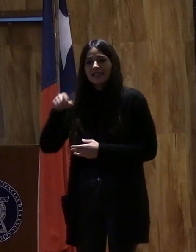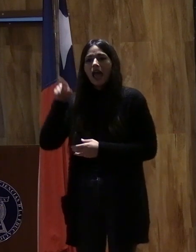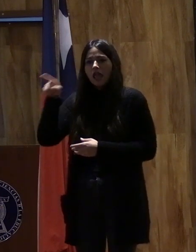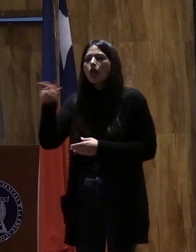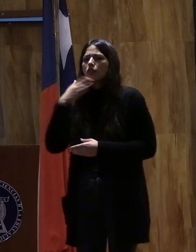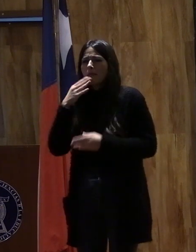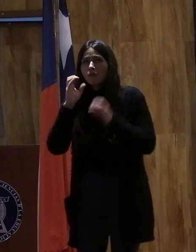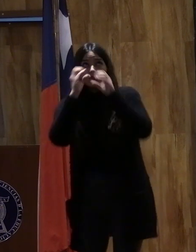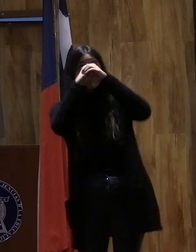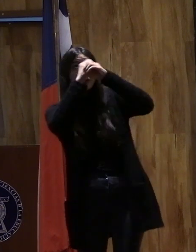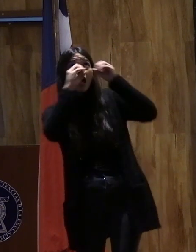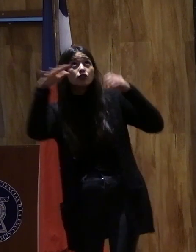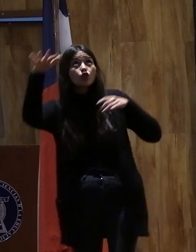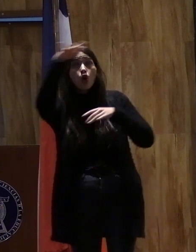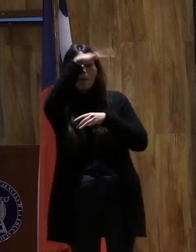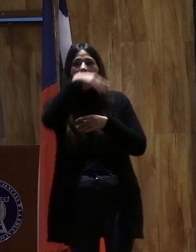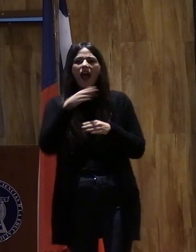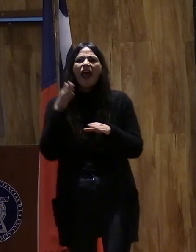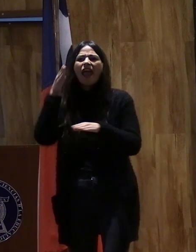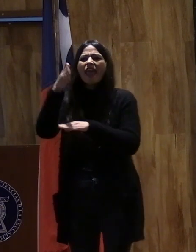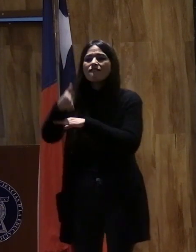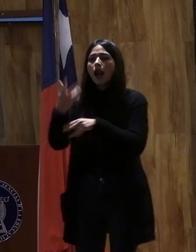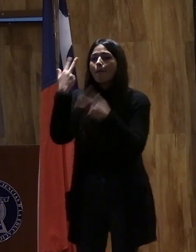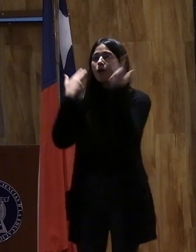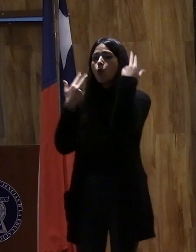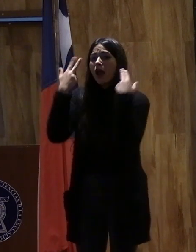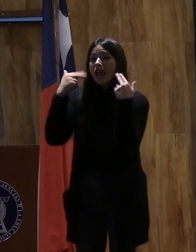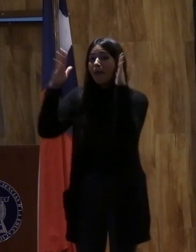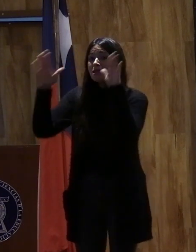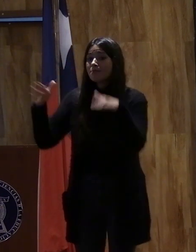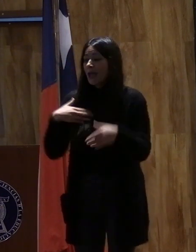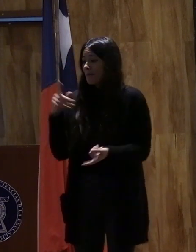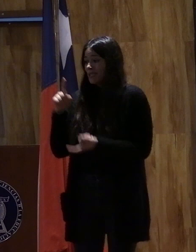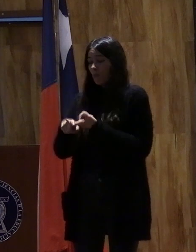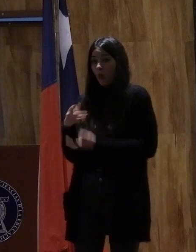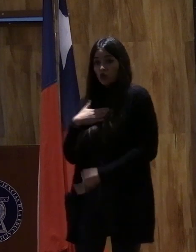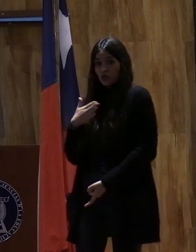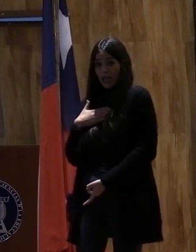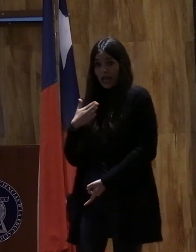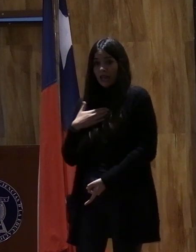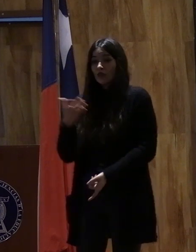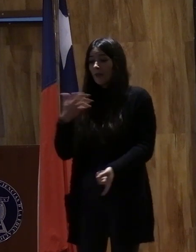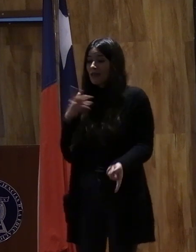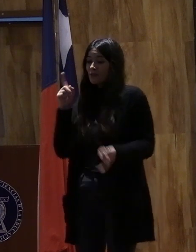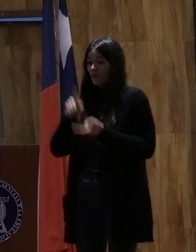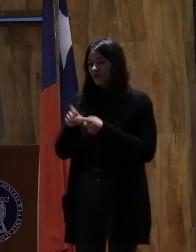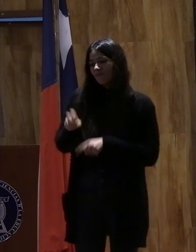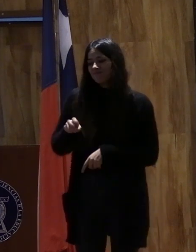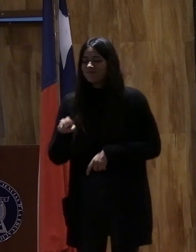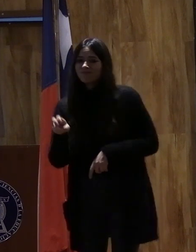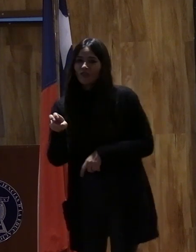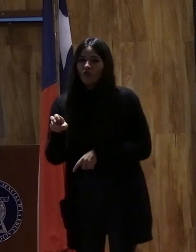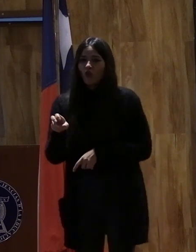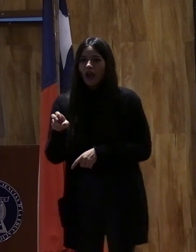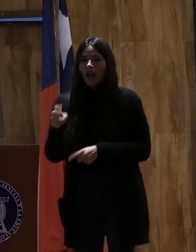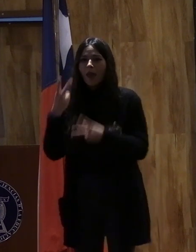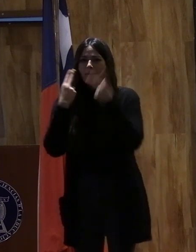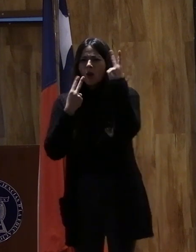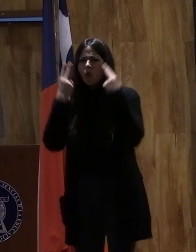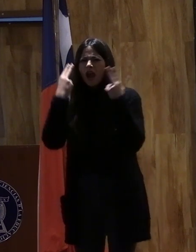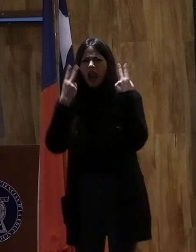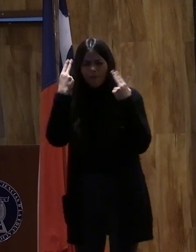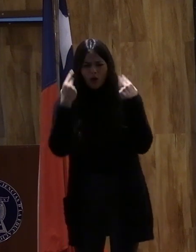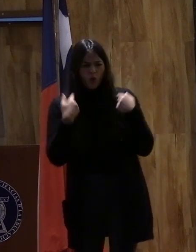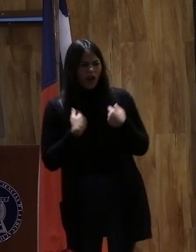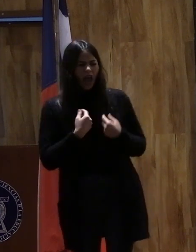astrónoma, iba a la misma peluquería que mi mujer. Y de repente mi mujer fue y la